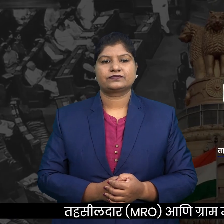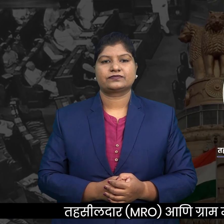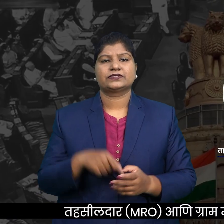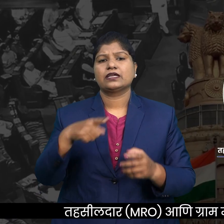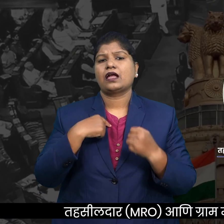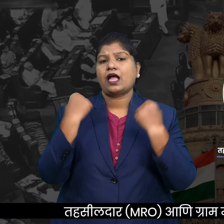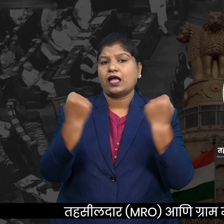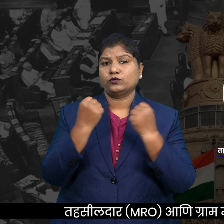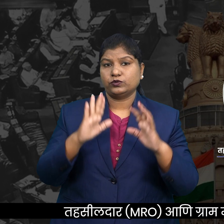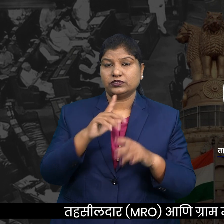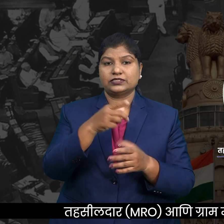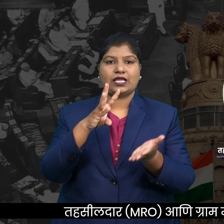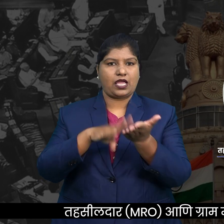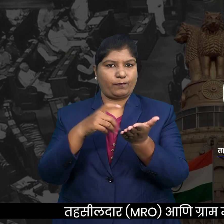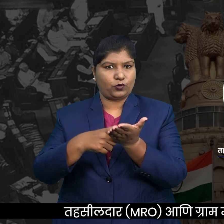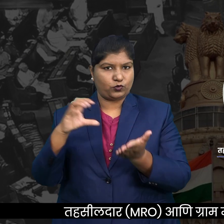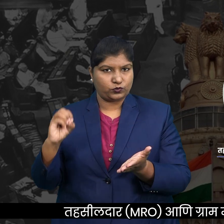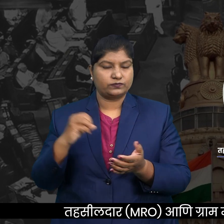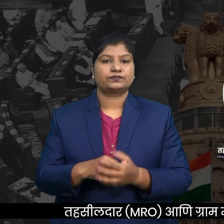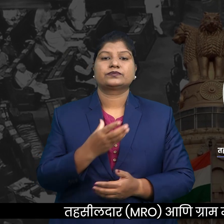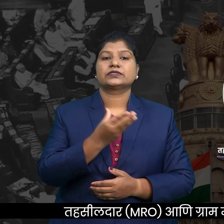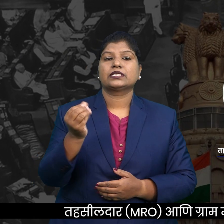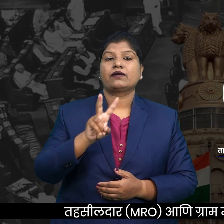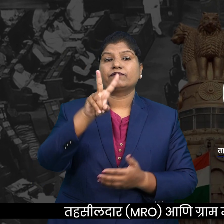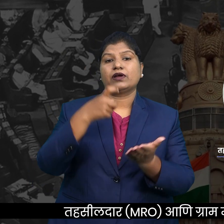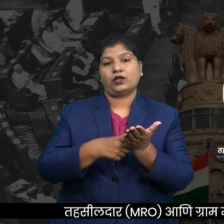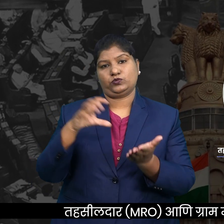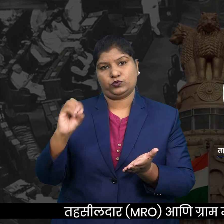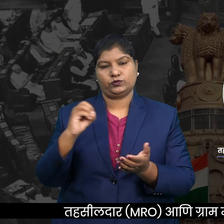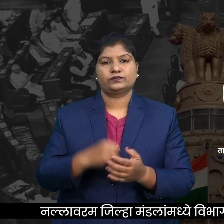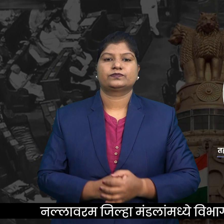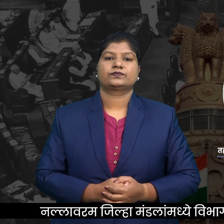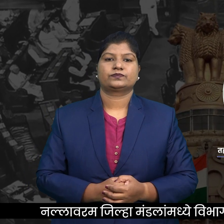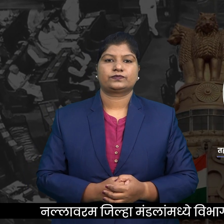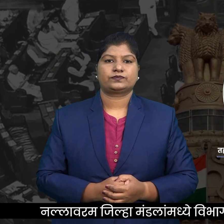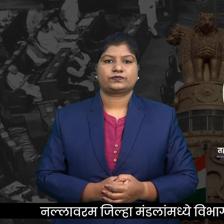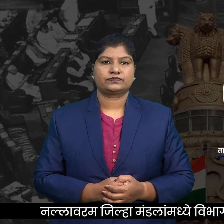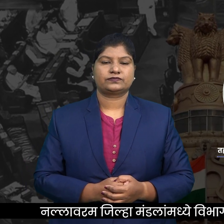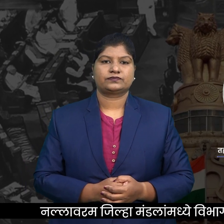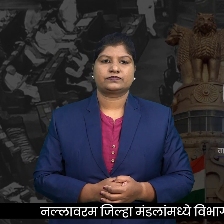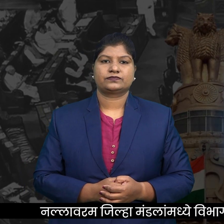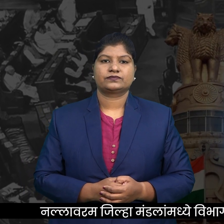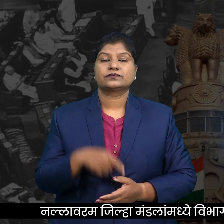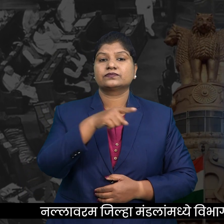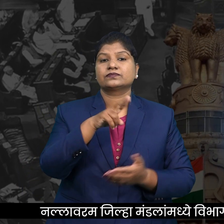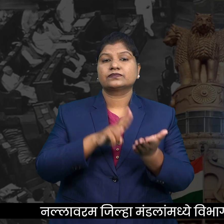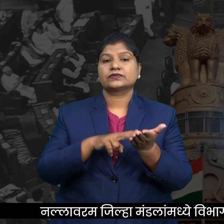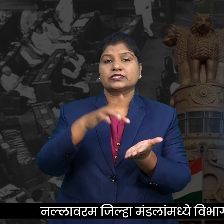तहसीलदार, MRO आणि ग्राम महसूल अधिकारी VRO यांचे उपक्रम. नलावरम जिल्हा